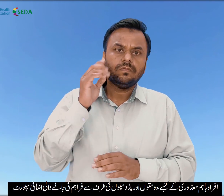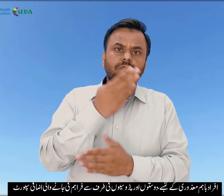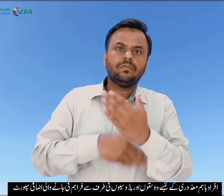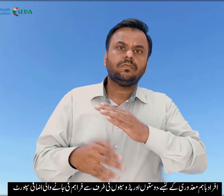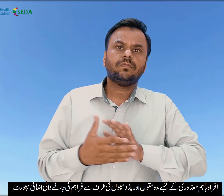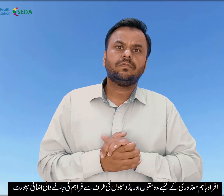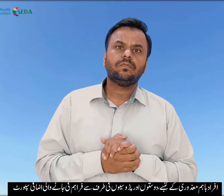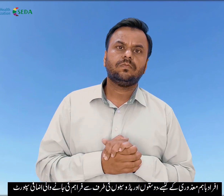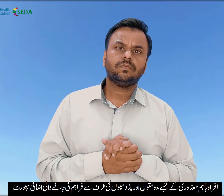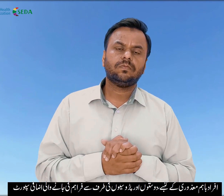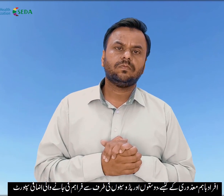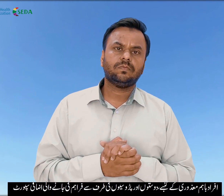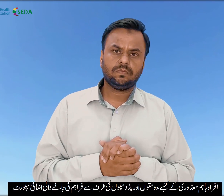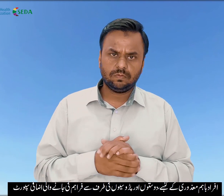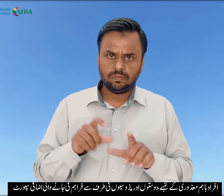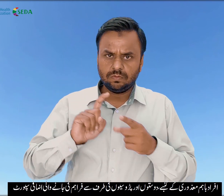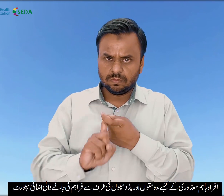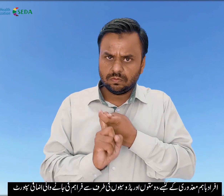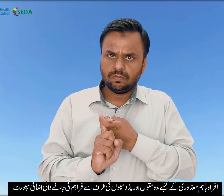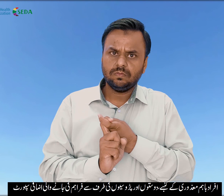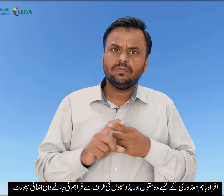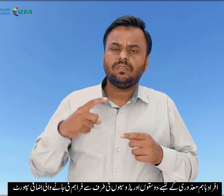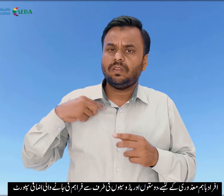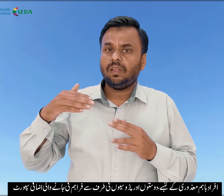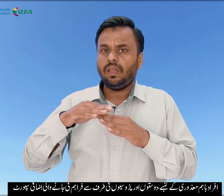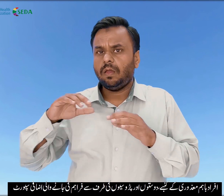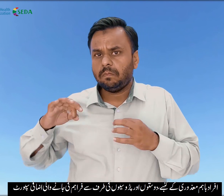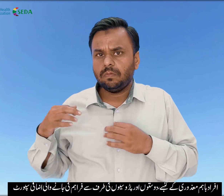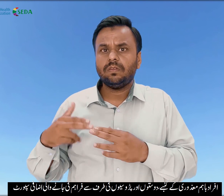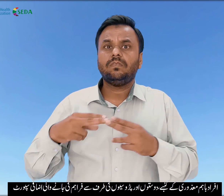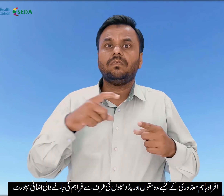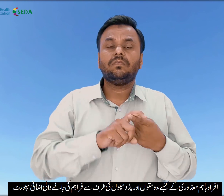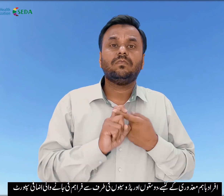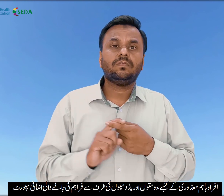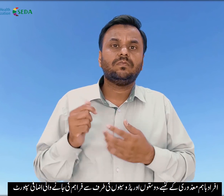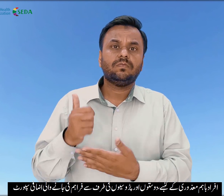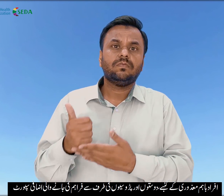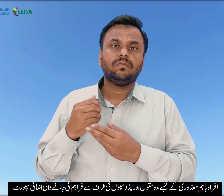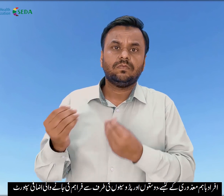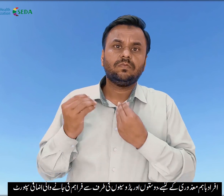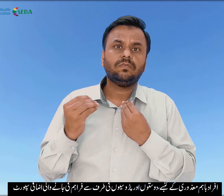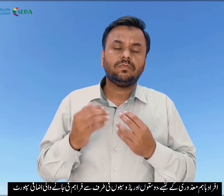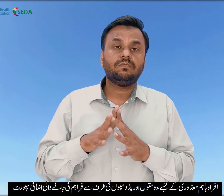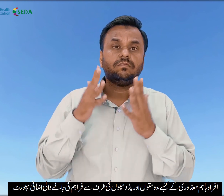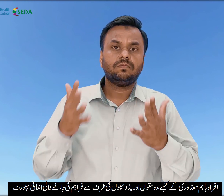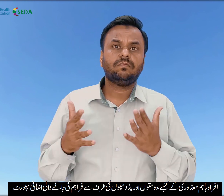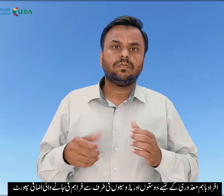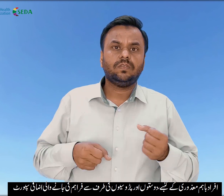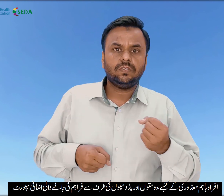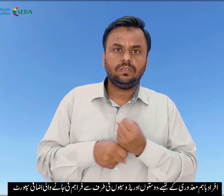افراد باہم معذوری کے کنبے، دوستوں اور پڑوسیوں کی طرف سے فراہم کی جانے والی اضافی